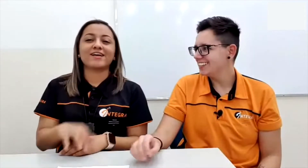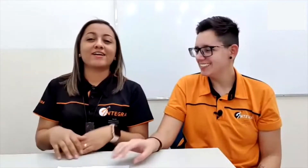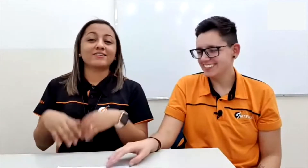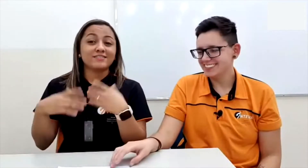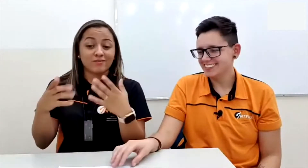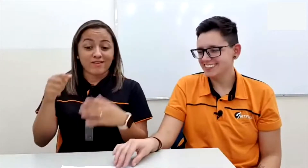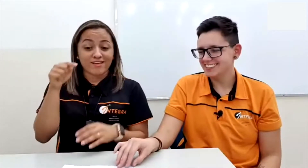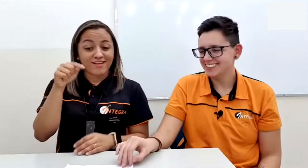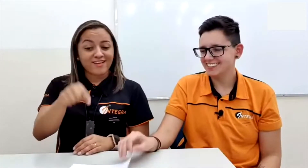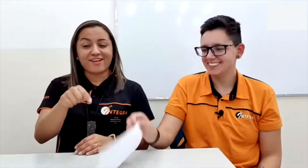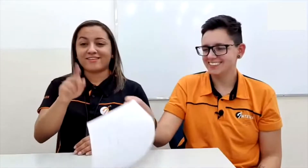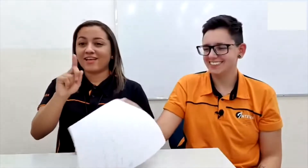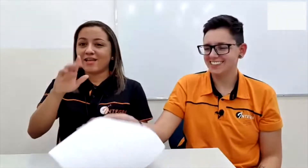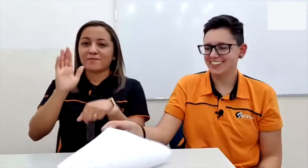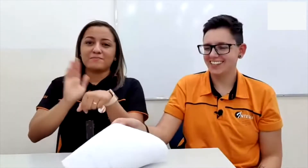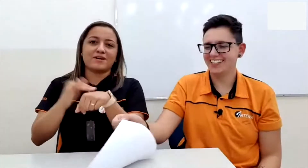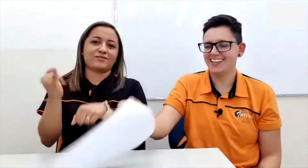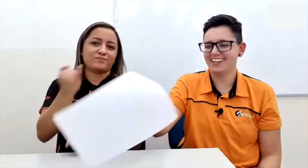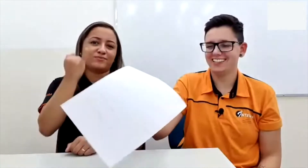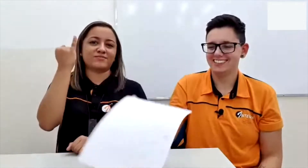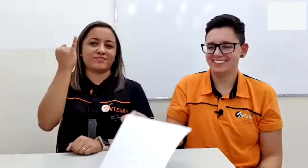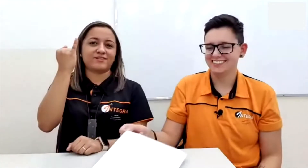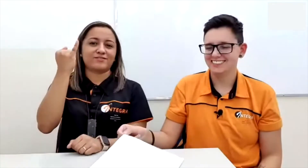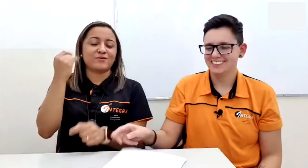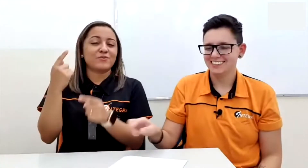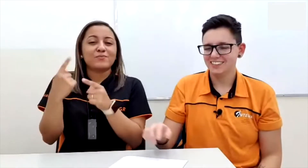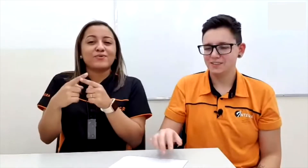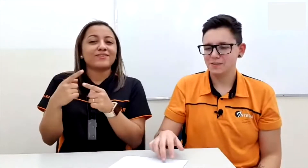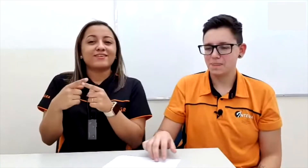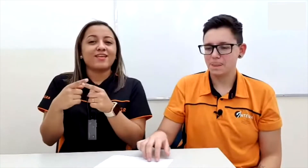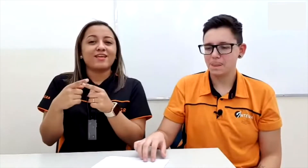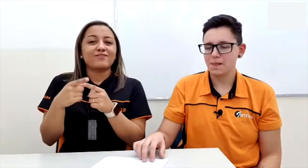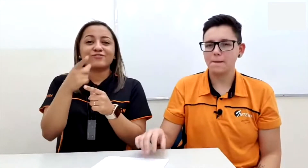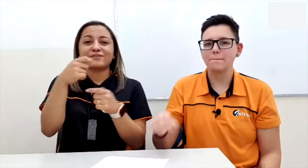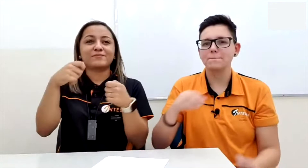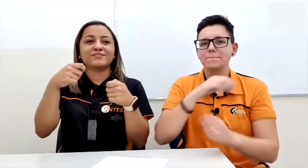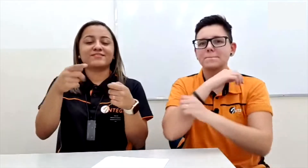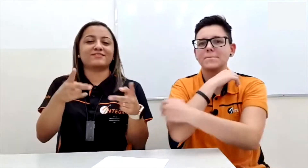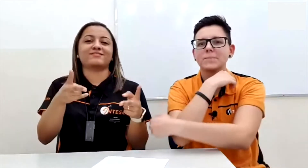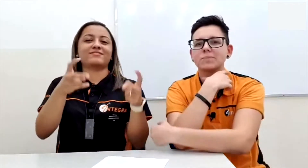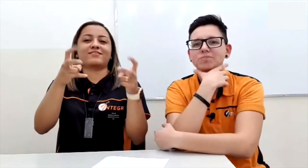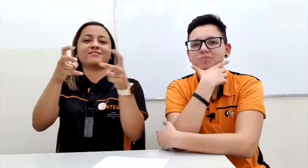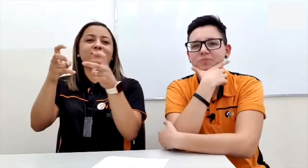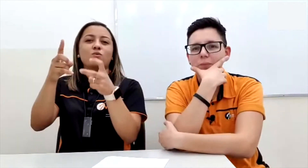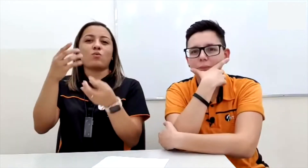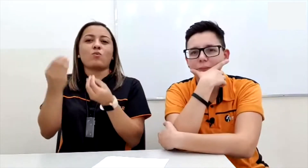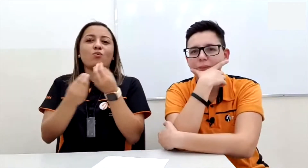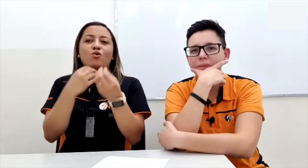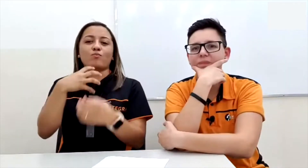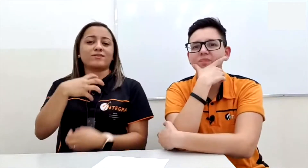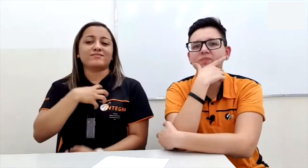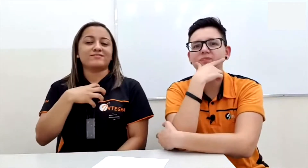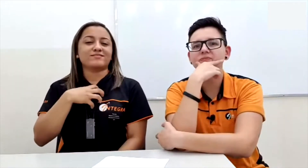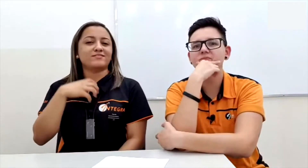Esqueci, Aline, de fazer o sinal de complemento. Desculpa. O que é mais importante aí para vocês, eu quero que vocês